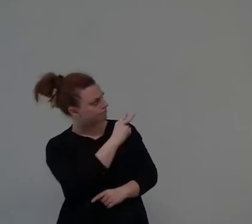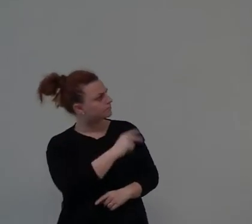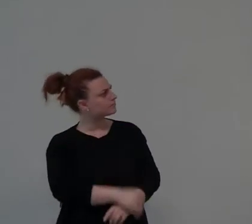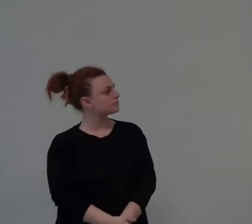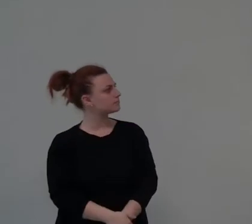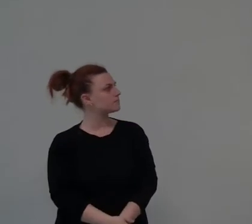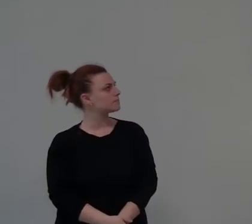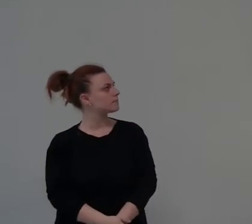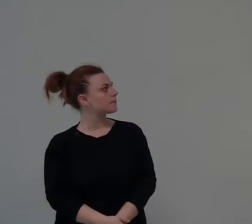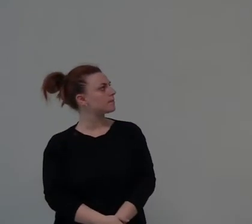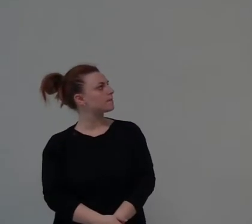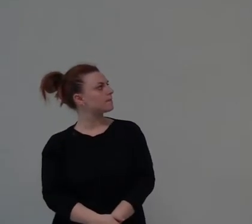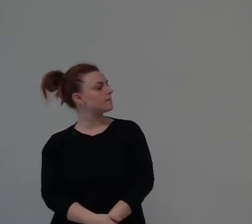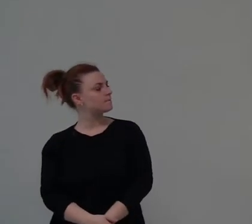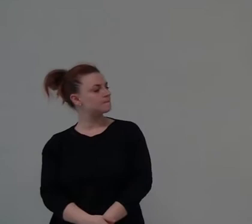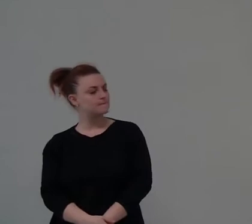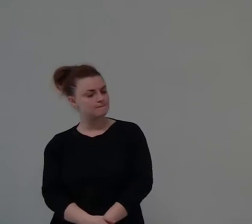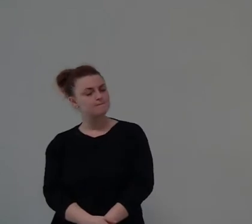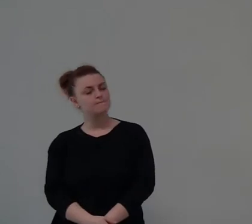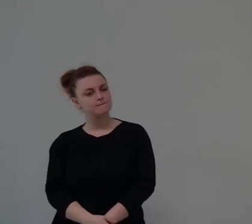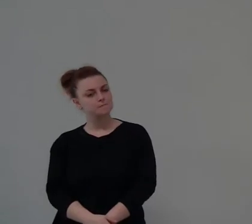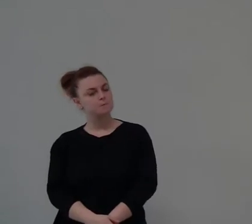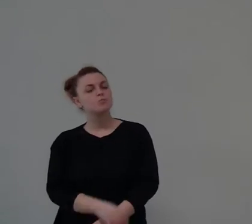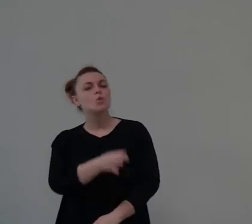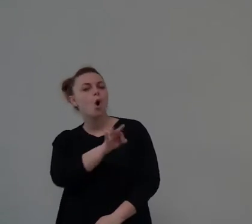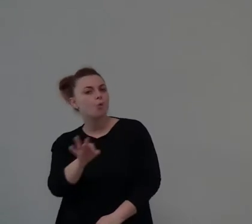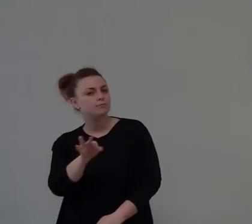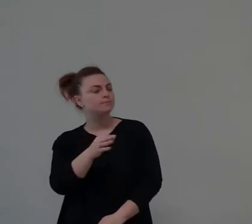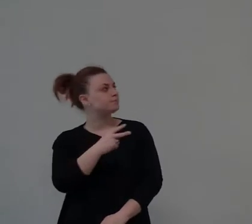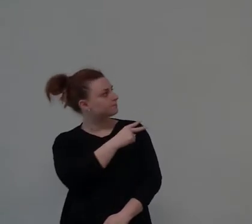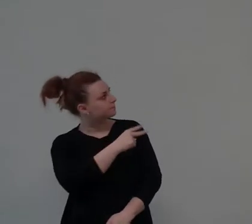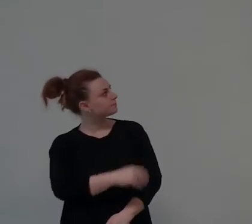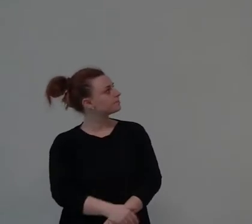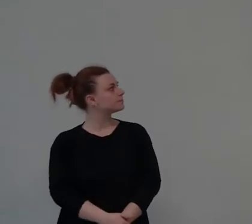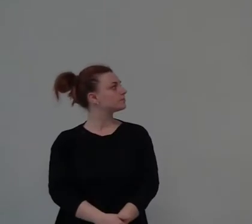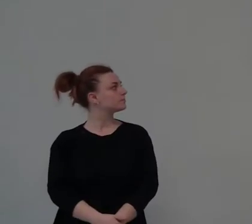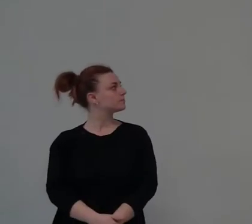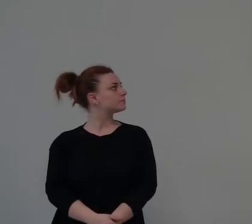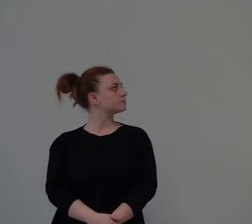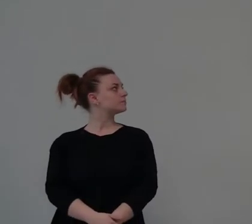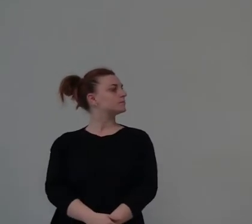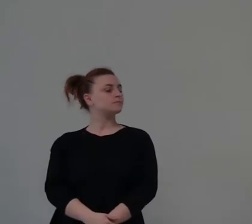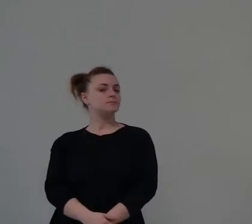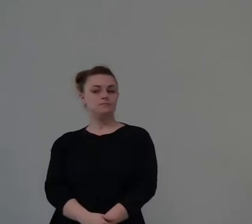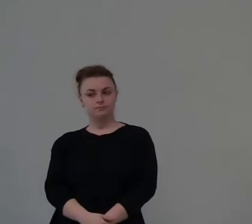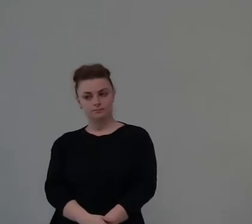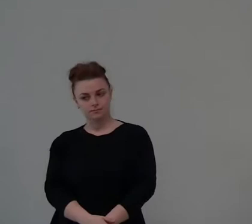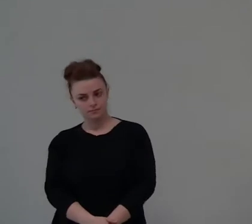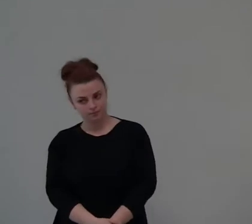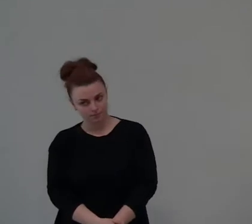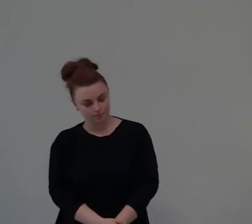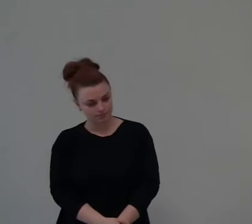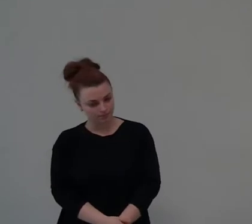in un luogo deserto e là pregava. Oppure Matteo 14,23: Dopo aver congedato la folla, Gesù salì sul monte